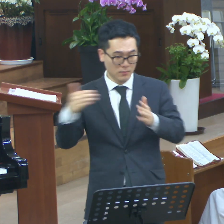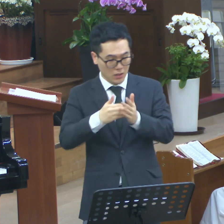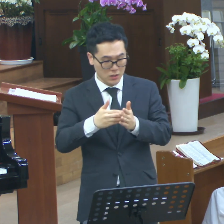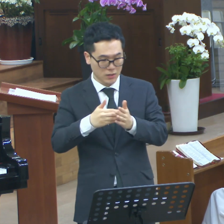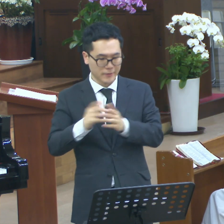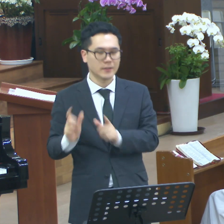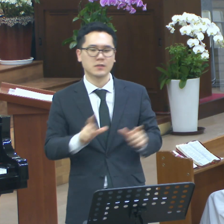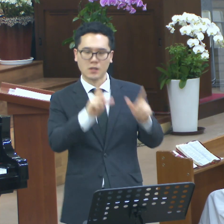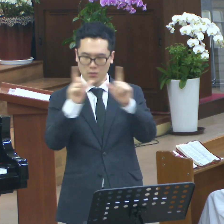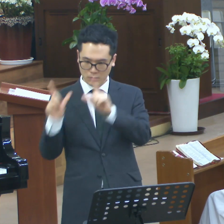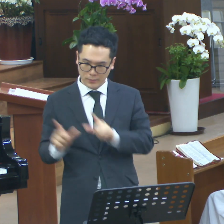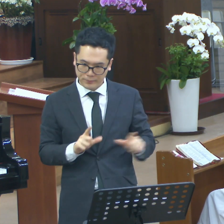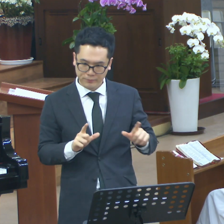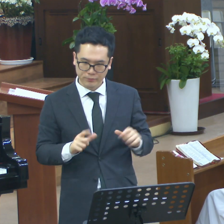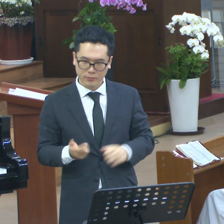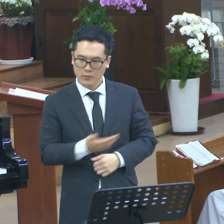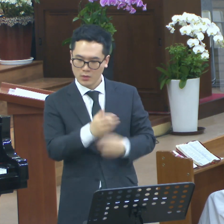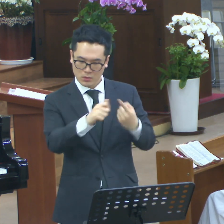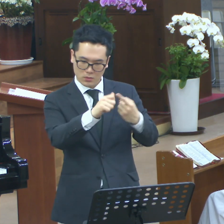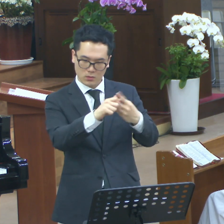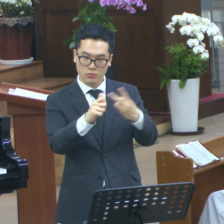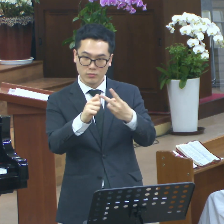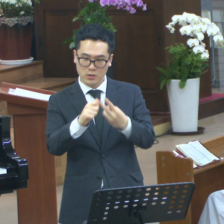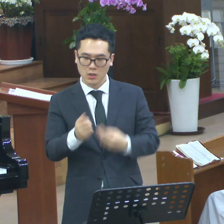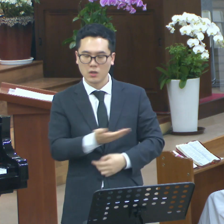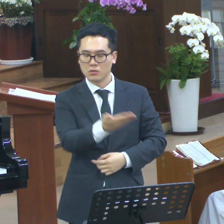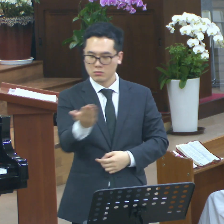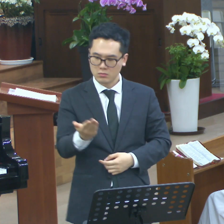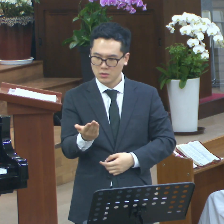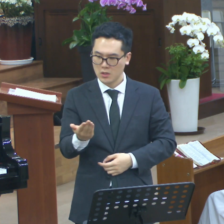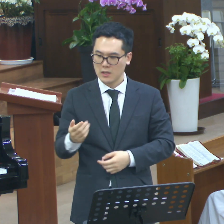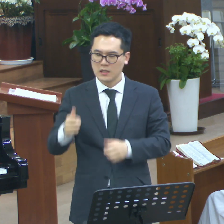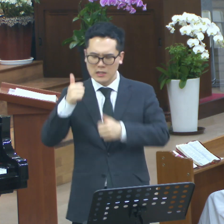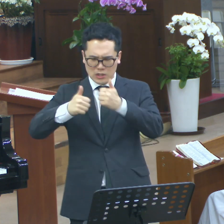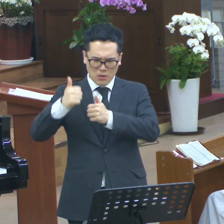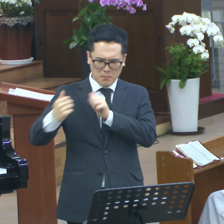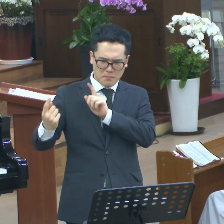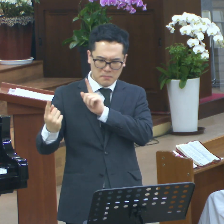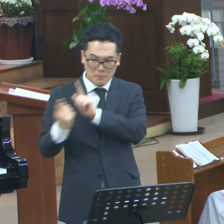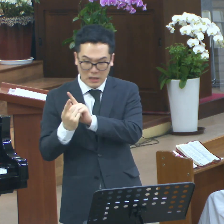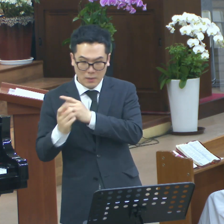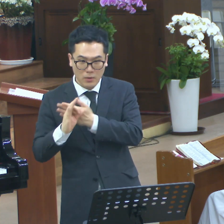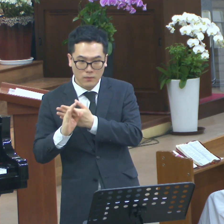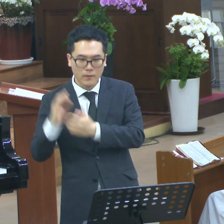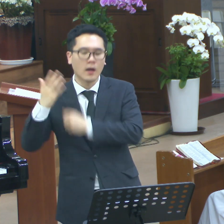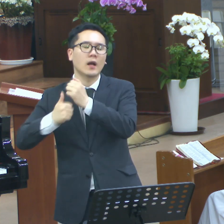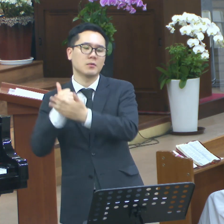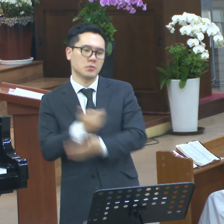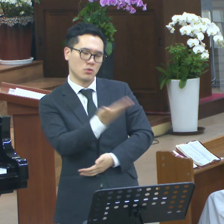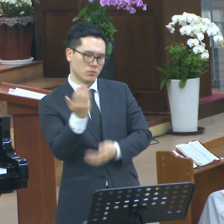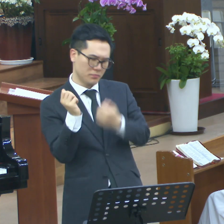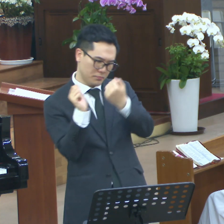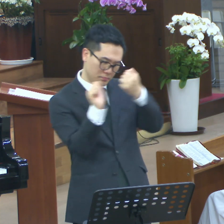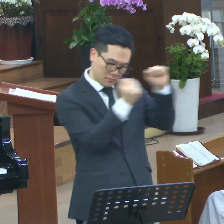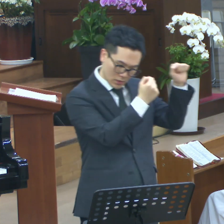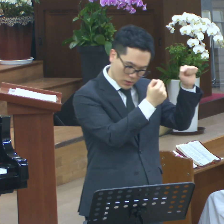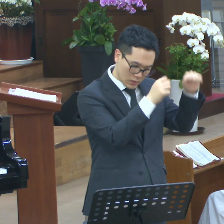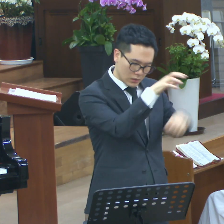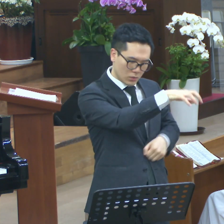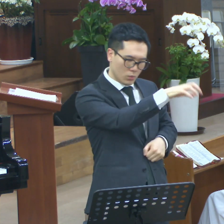하나님은 피할 길을 내시는 분이에요. 여러분 가운데 고통이 있고 아픔이 있습니까? 하나님이 그 어려움을 이길 수 있는